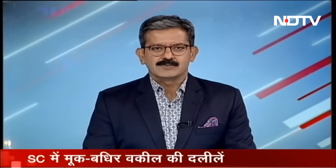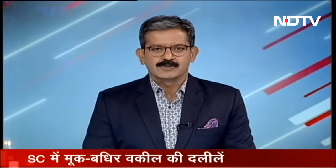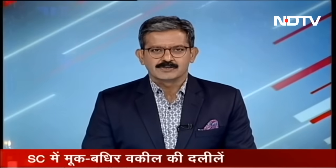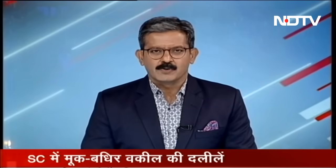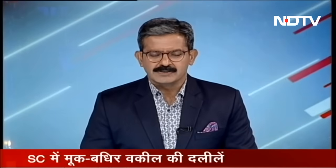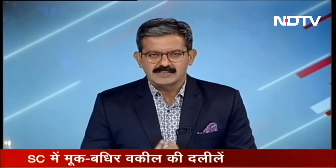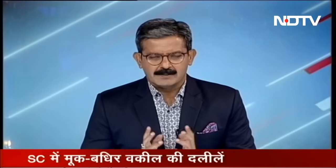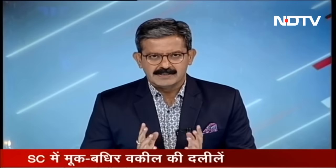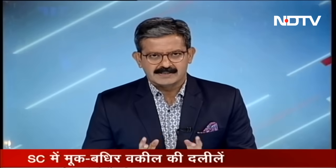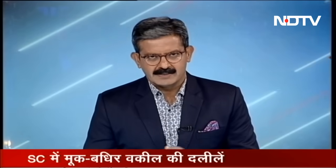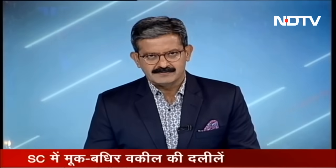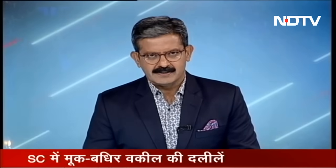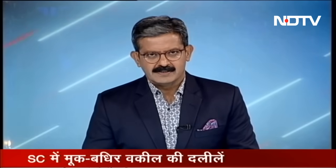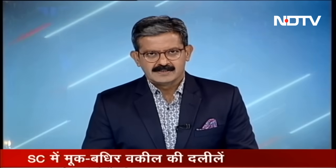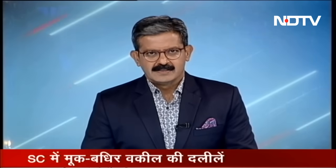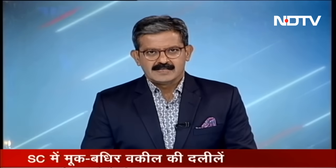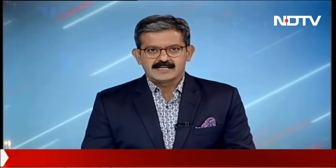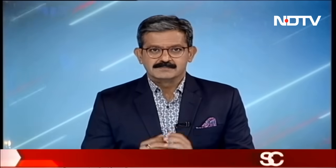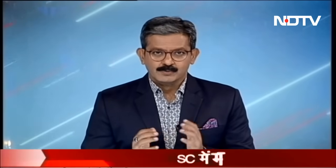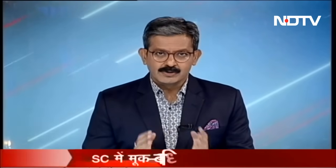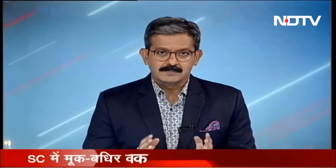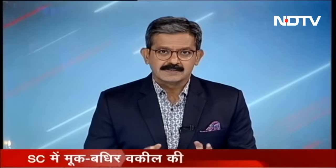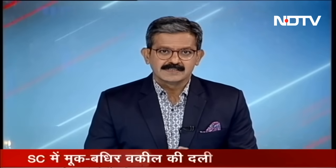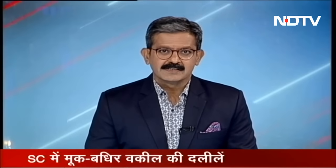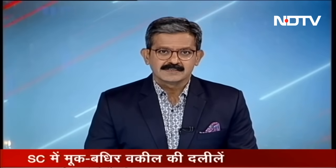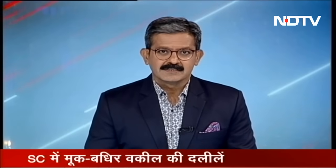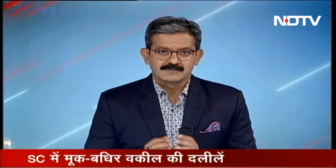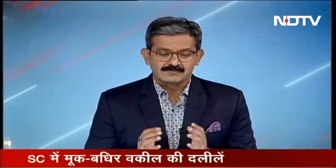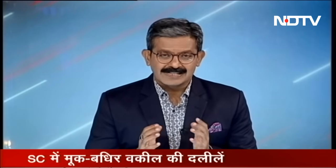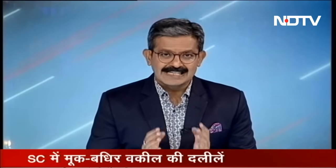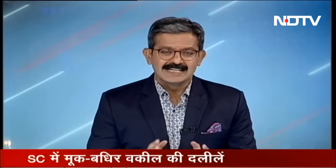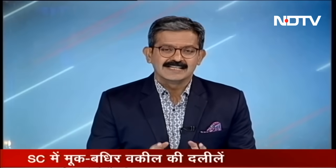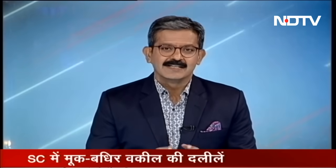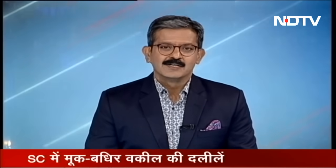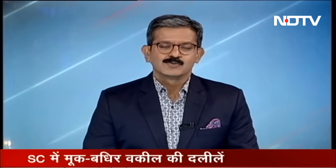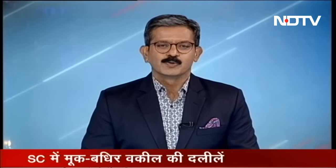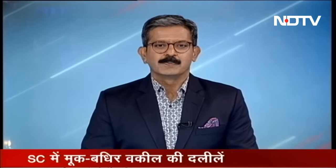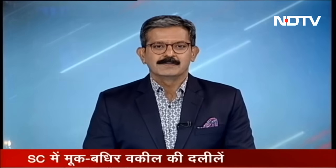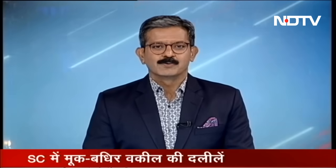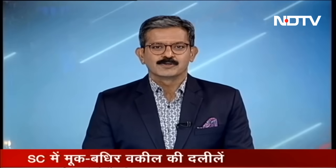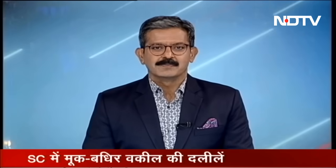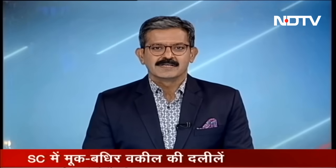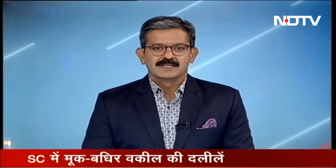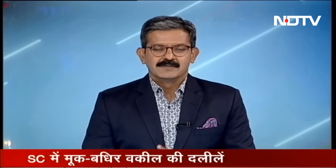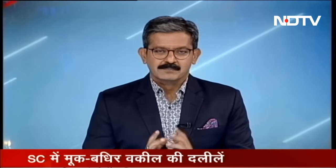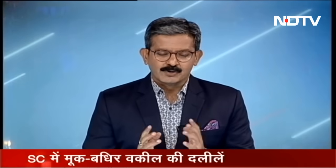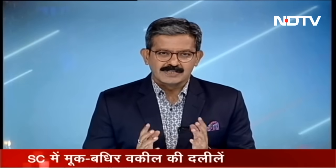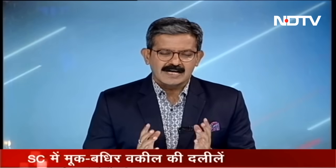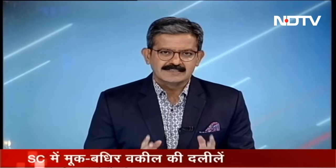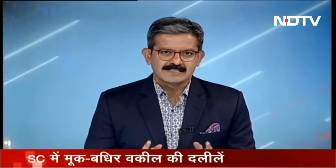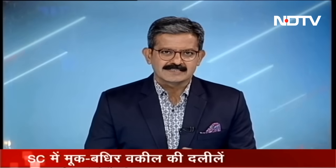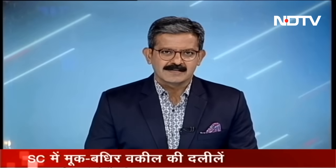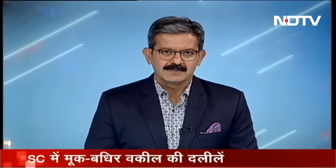ऐसी चीज हुई है जो बहुत ही काबिले तारीफ है। एक मूक बधिर वकील ने सुप्रीम कोर्ट में